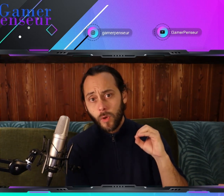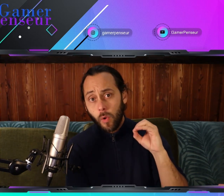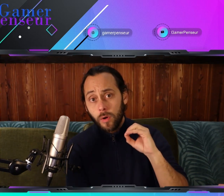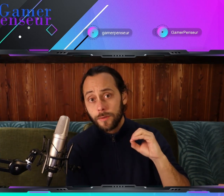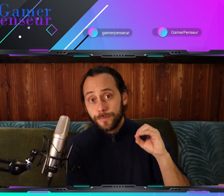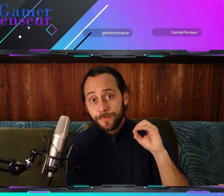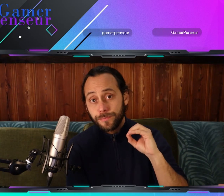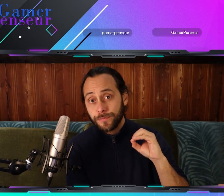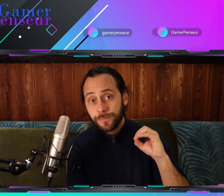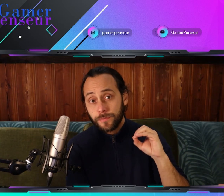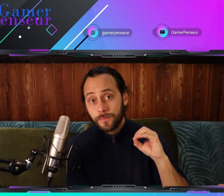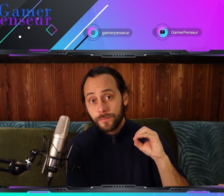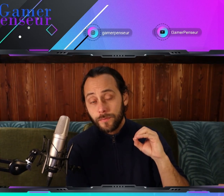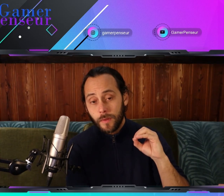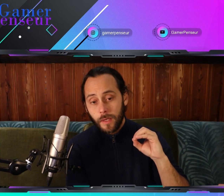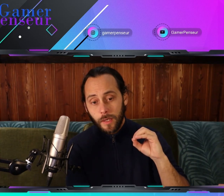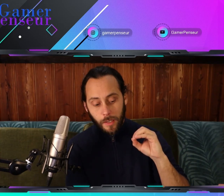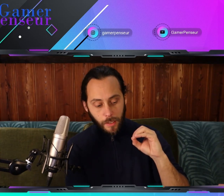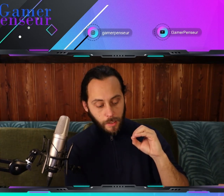Oncle.